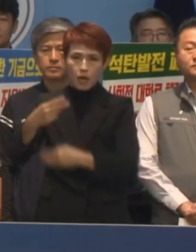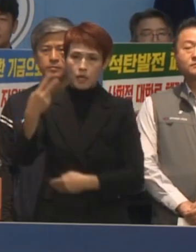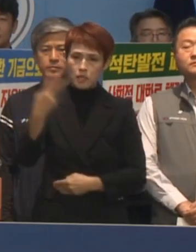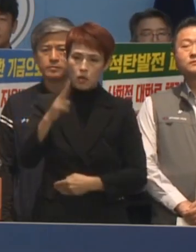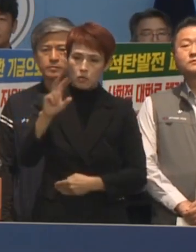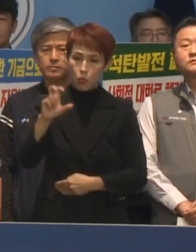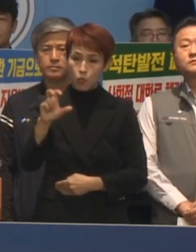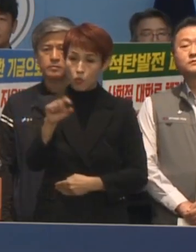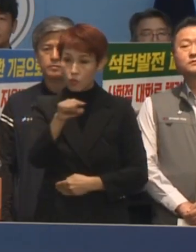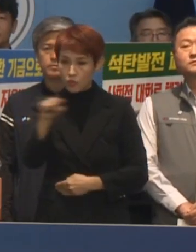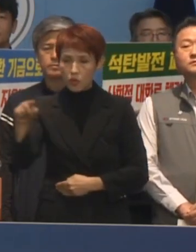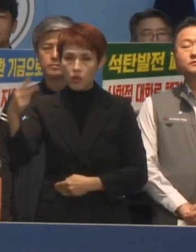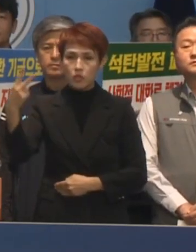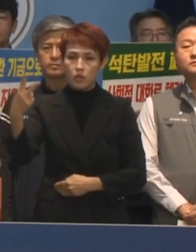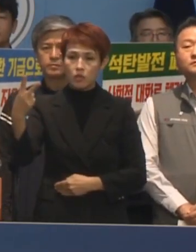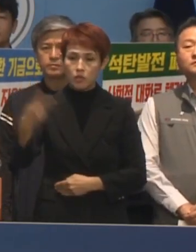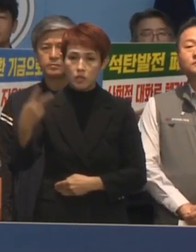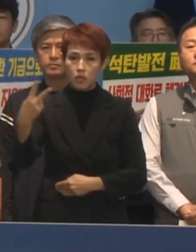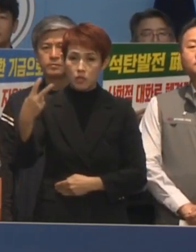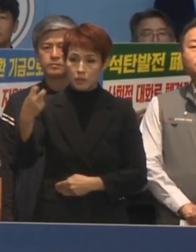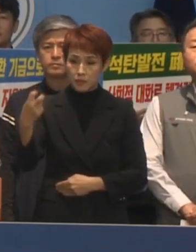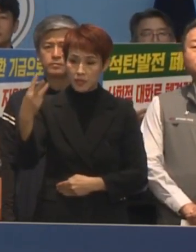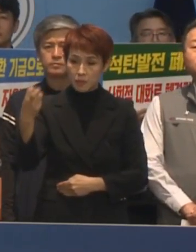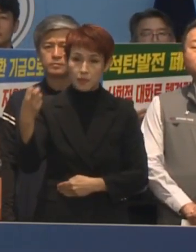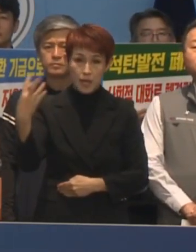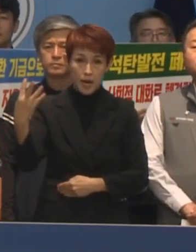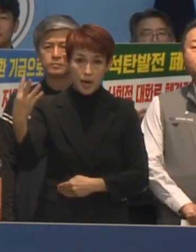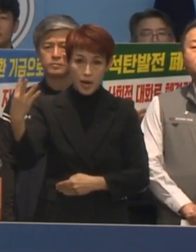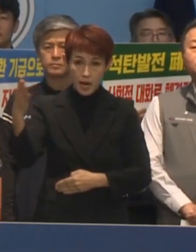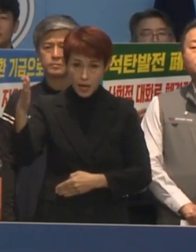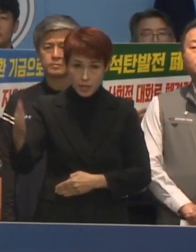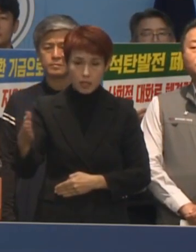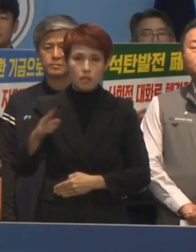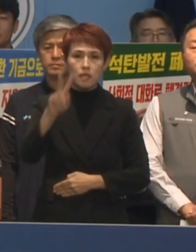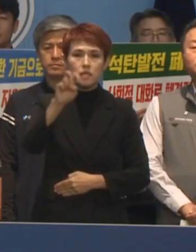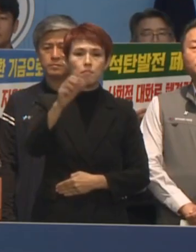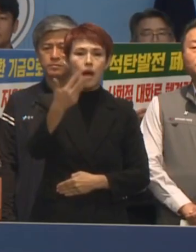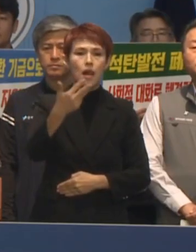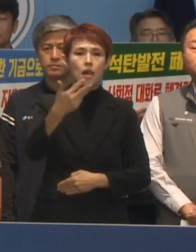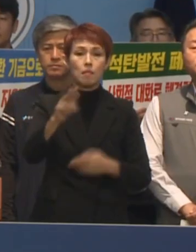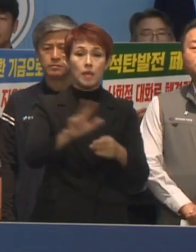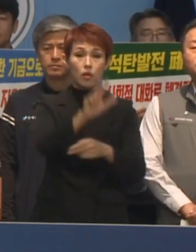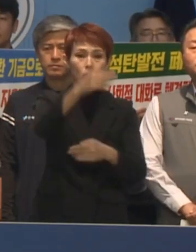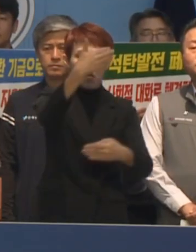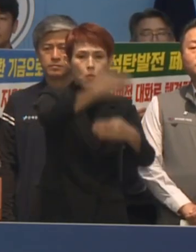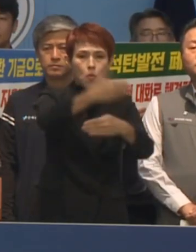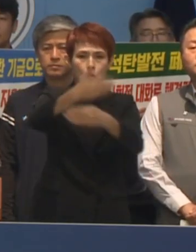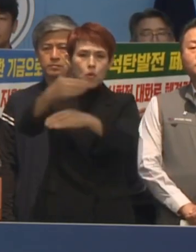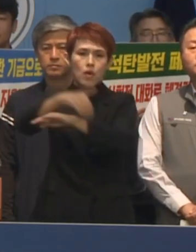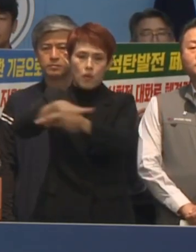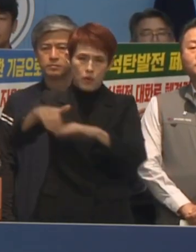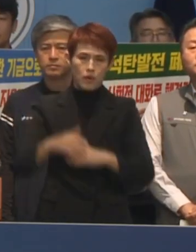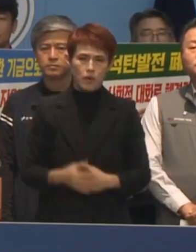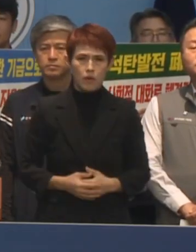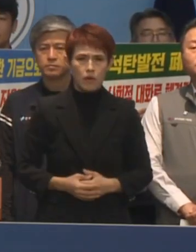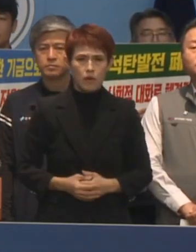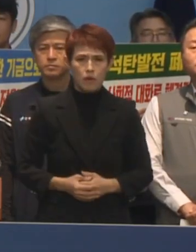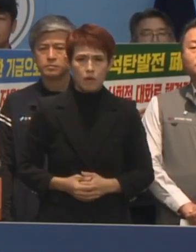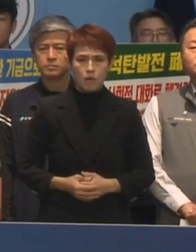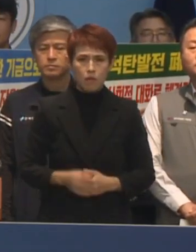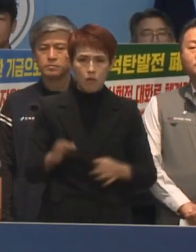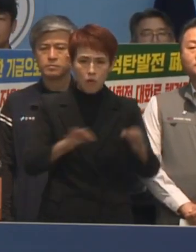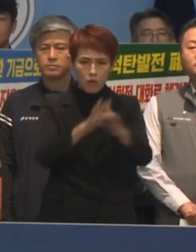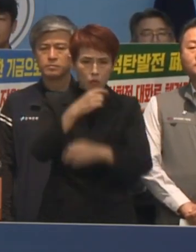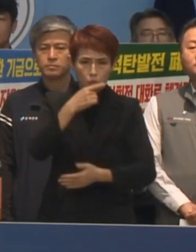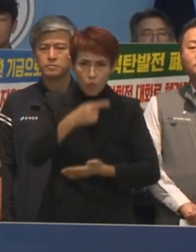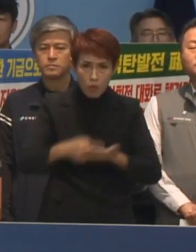2025년부터 2034년까지 추가로 28기의 발전소가 폐쇄될 예정입니다. 이에 따른 경제적